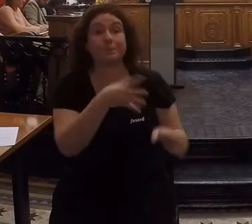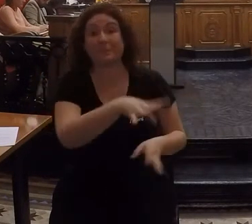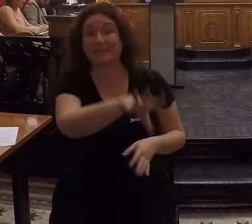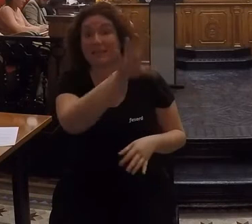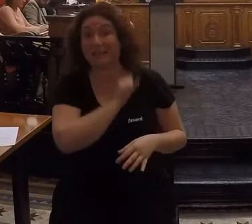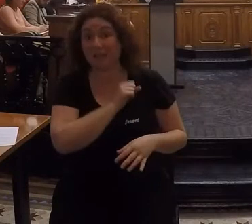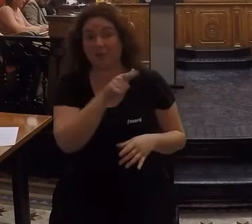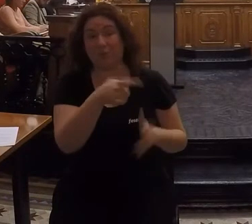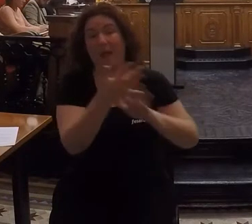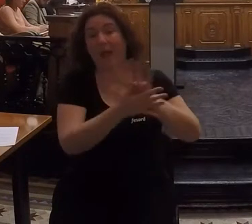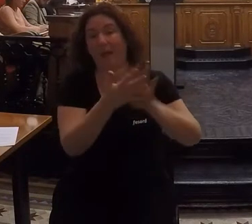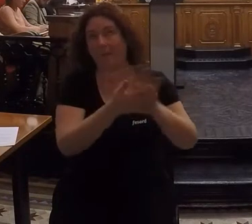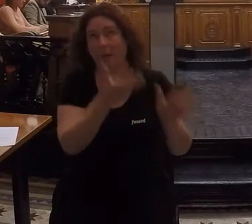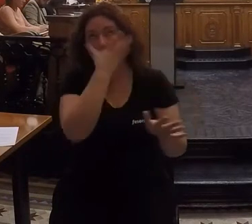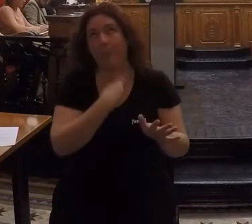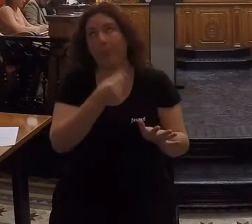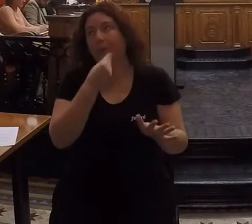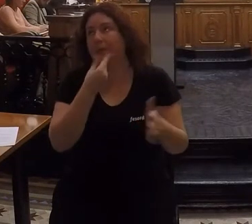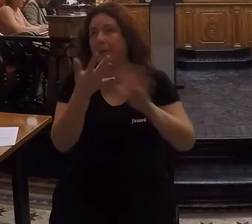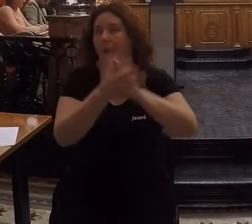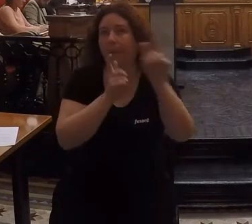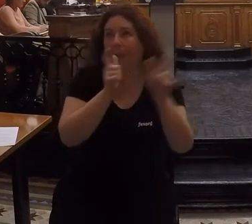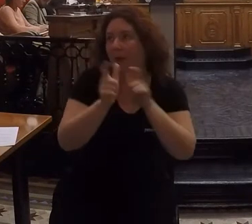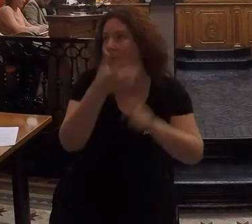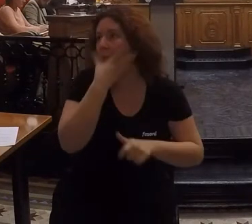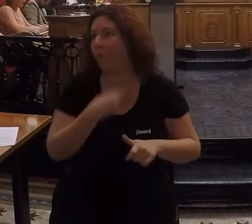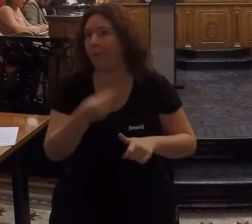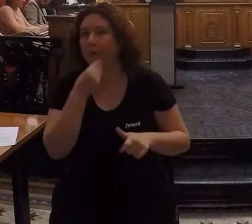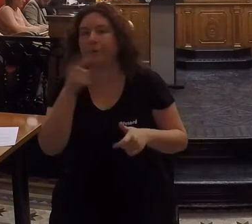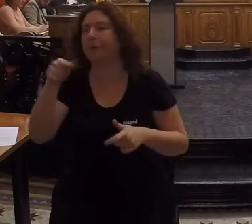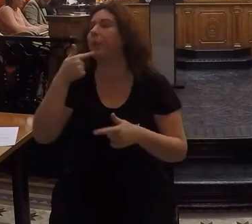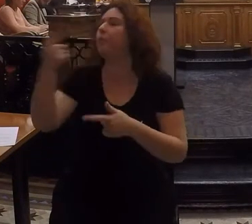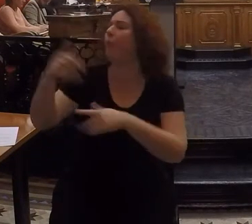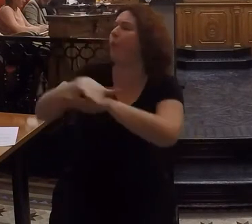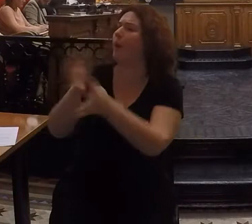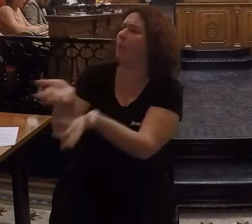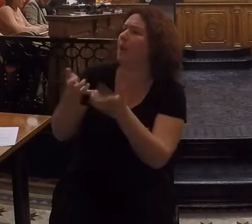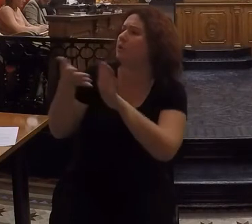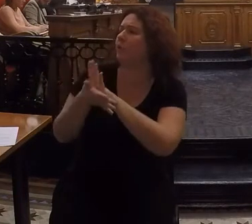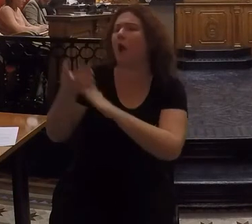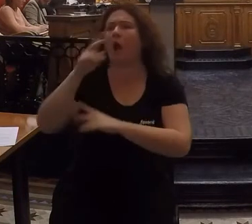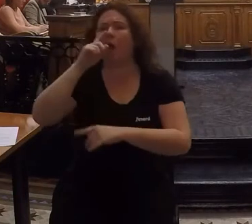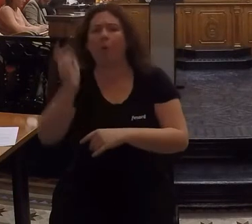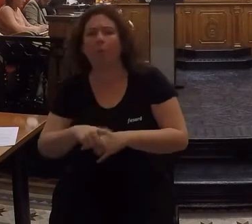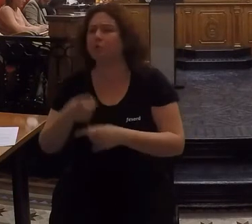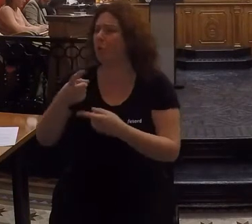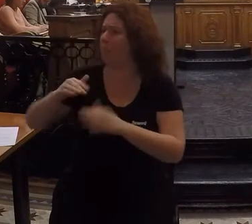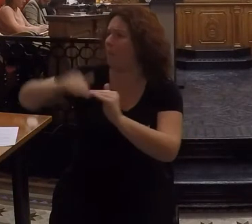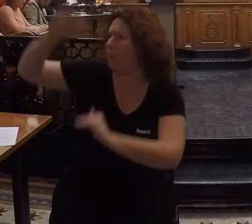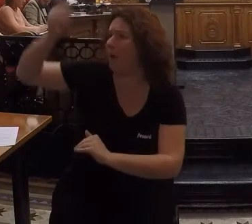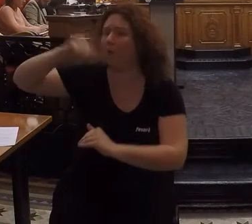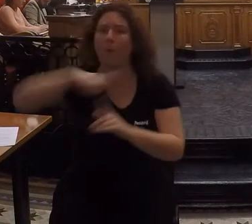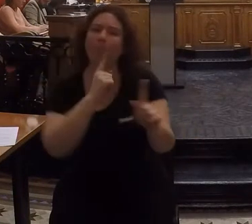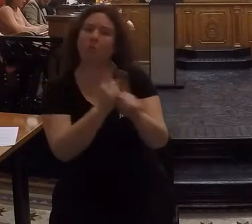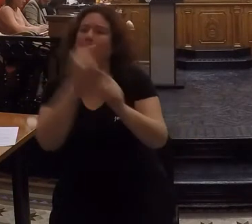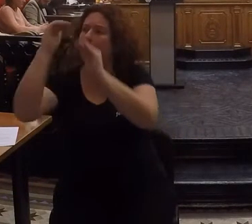bastante demagogia con el tema de los impuestos, suben los impuestos cuando gobiernan y piden que se bajen cuando están en la oposición.